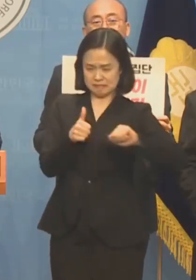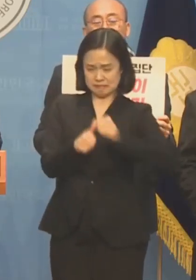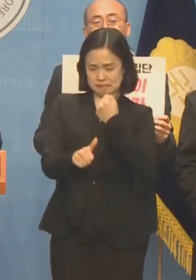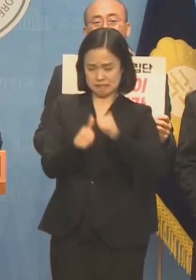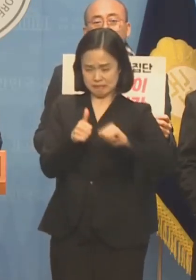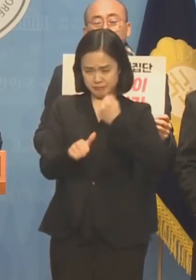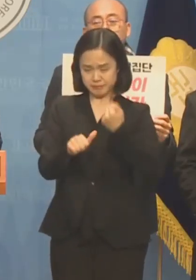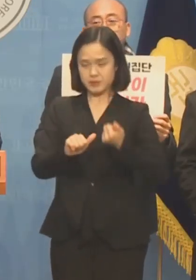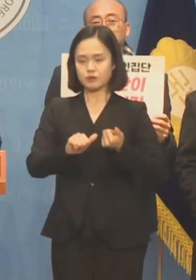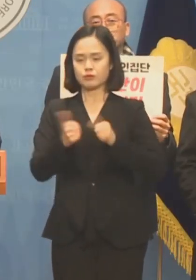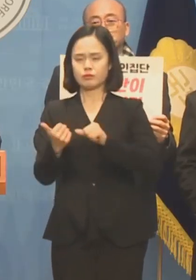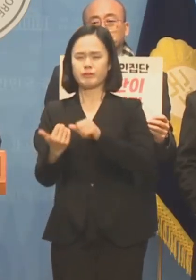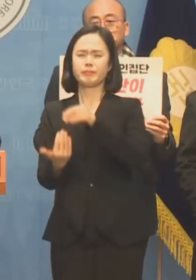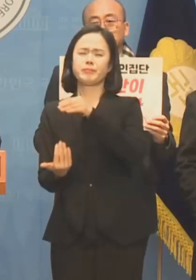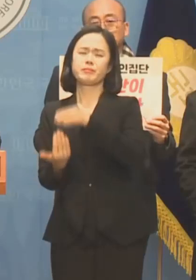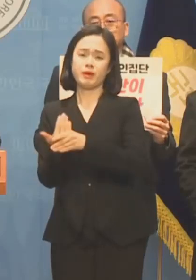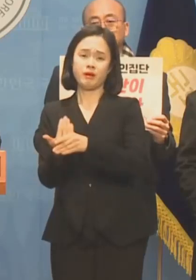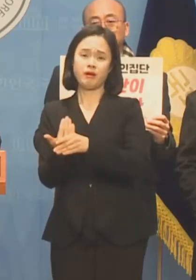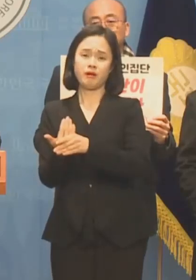어머님과 아버님, 그리고